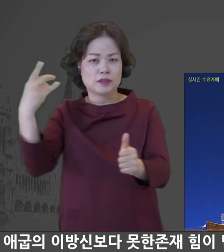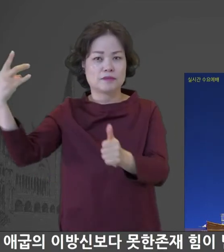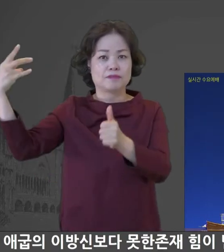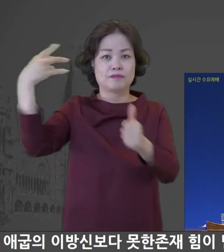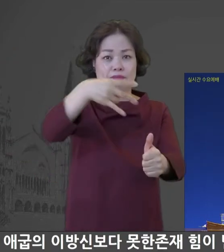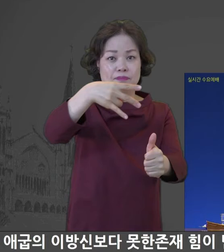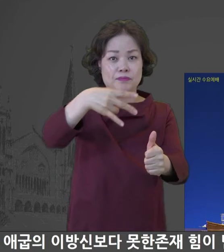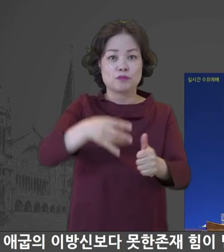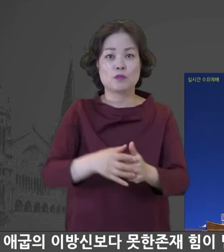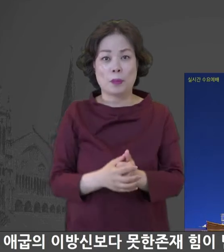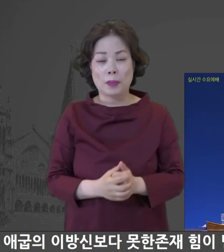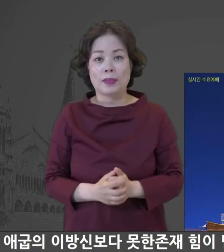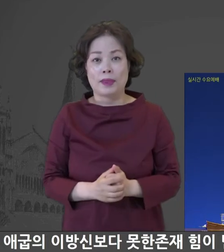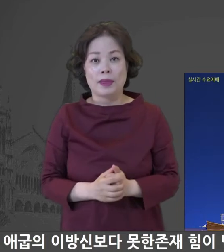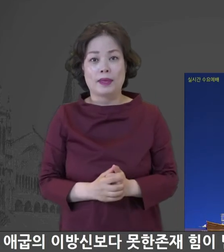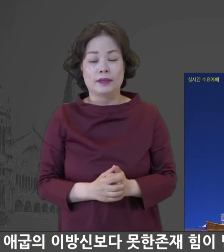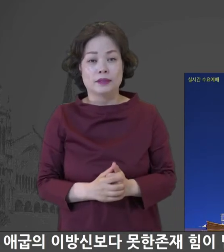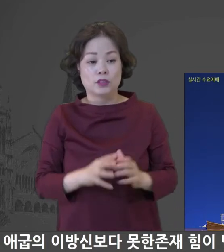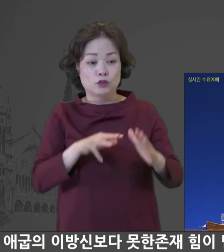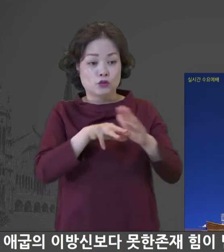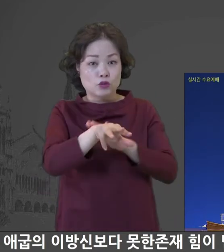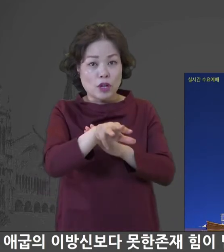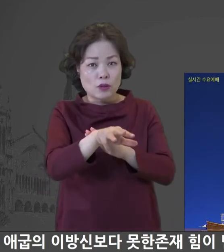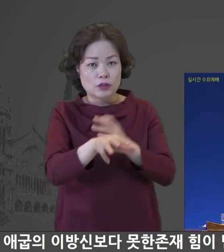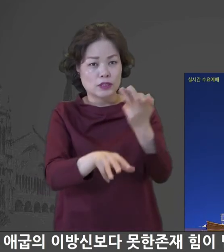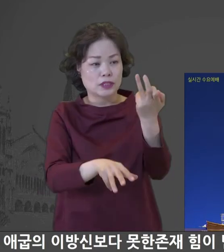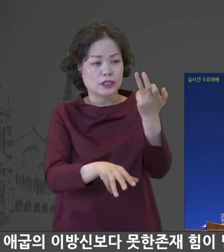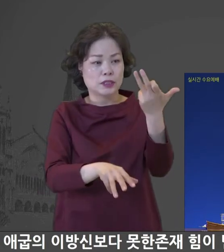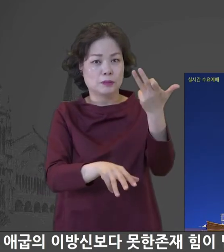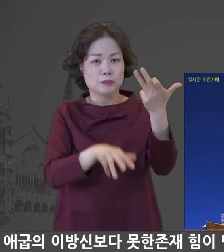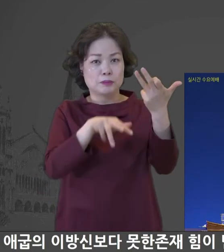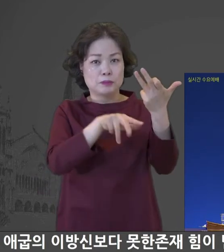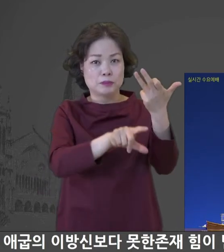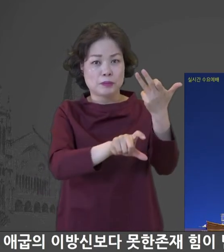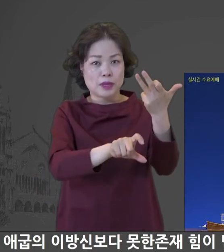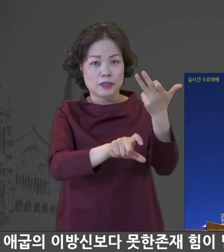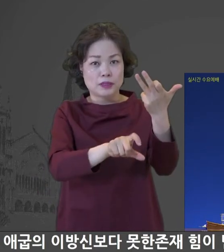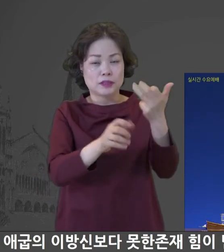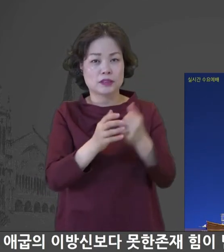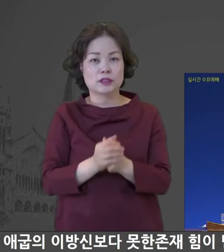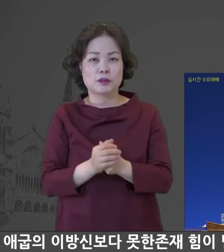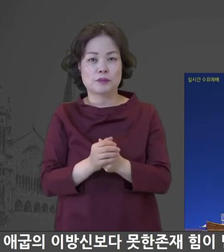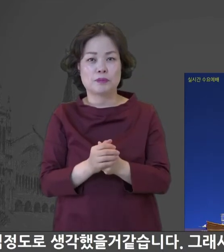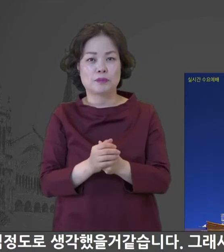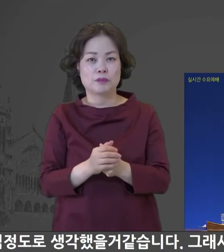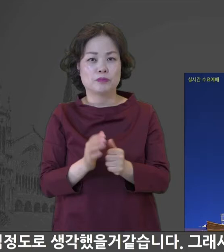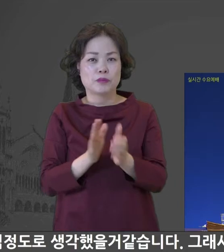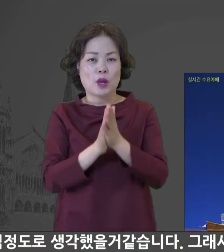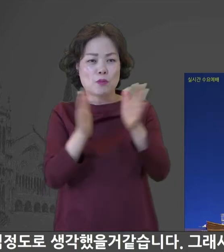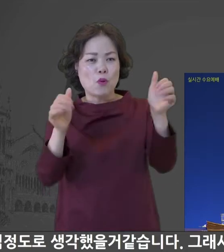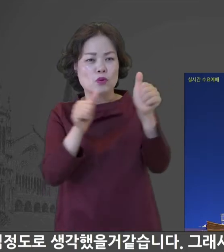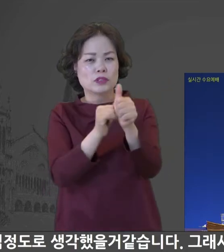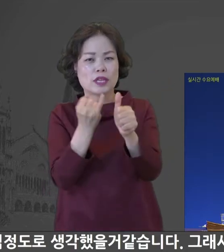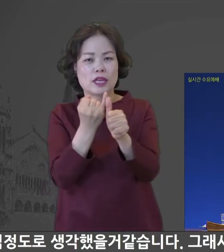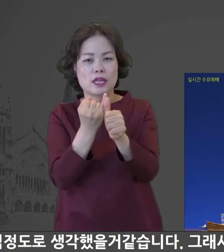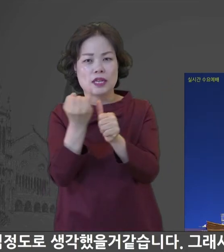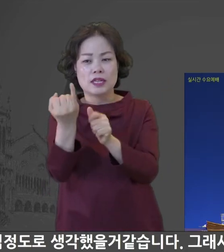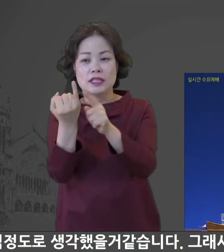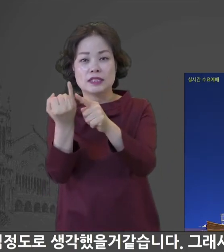계시하십니다. 출애굽기 18장을 보면 모세의 장인인 이드로가 모세를 찾아오는 장면이